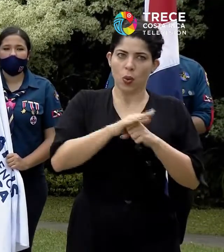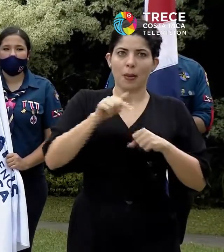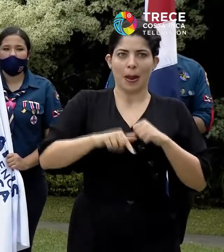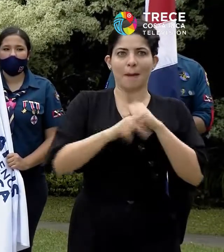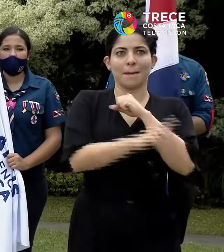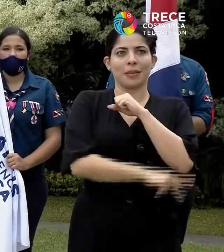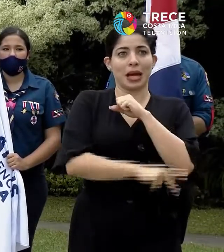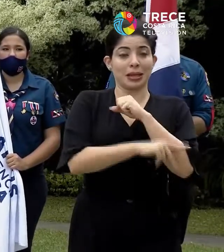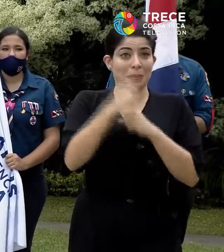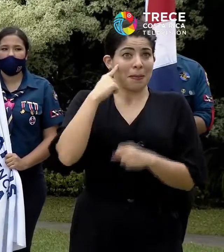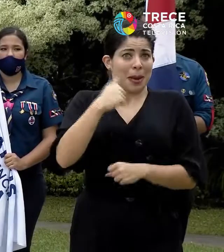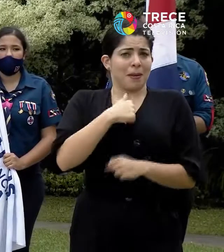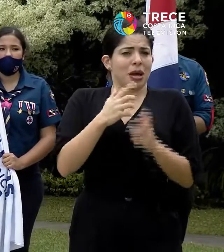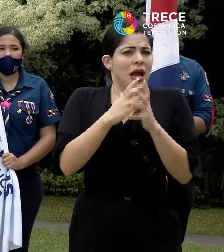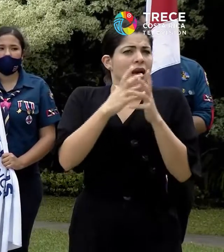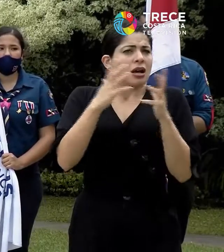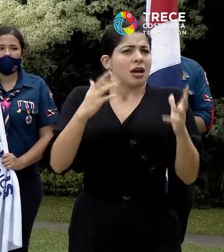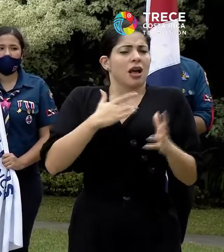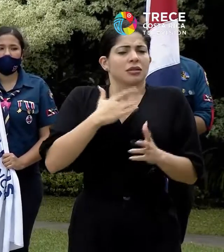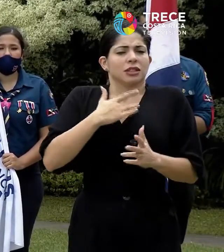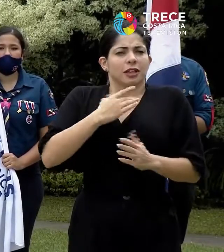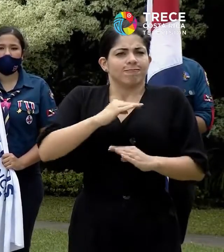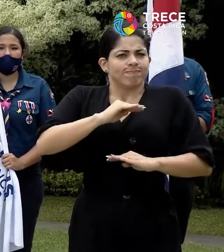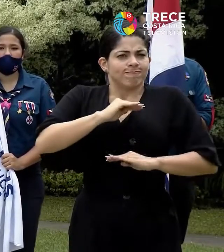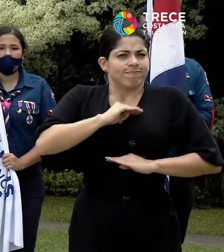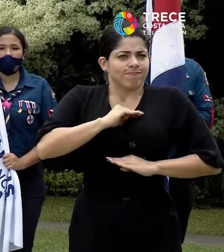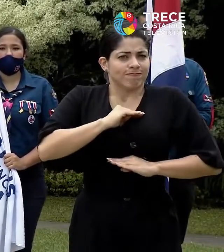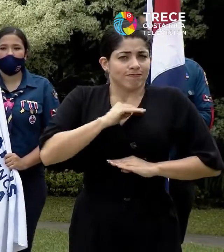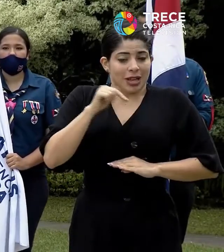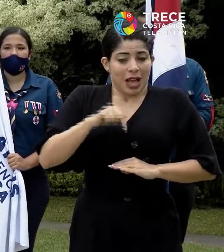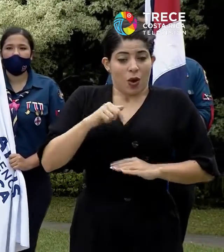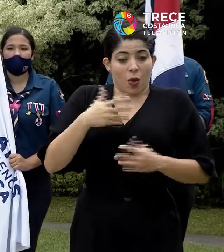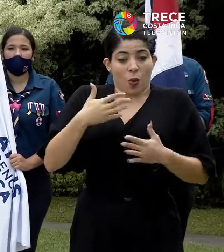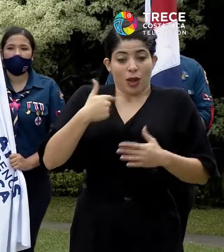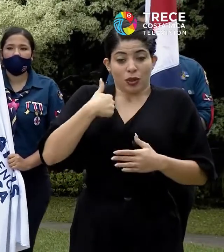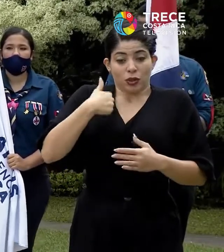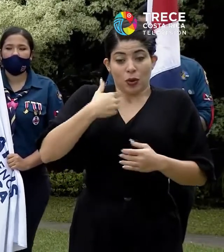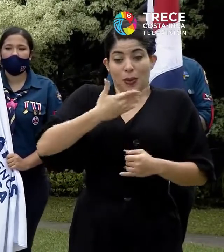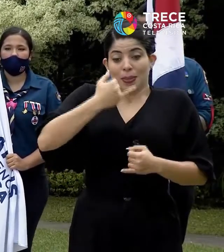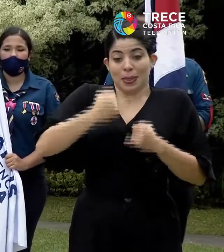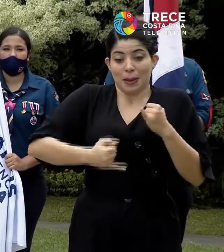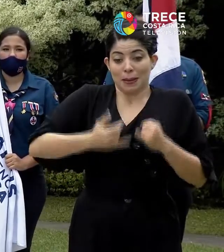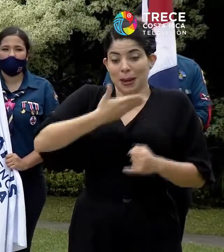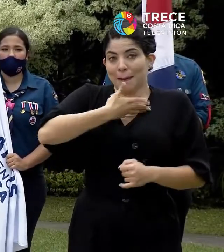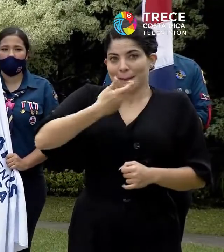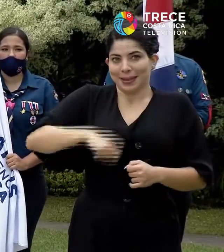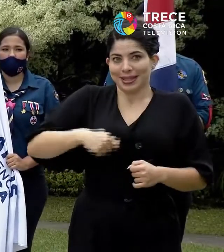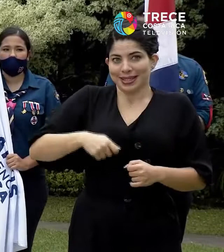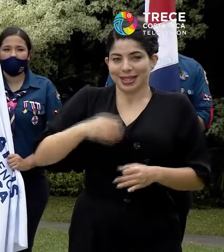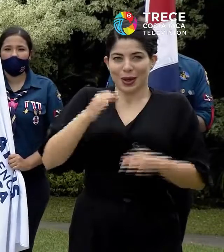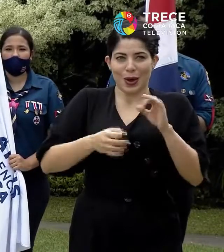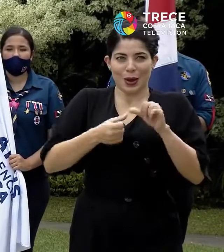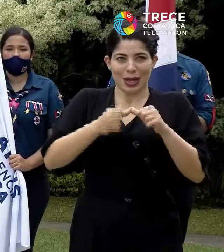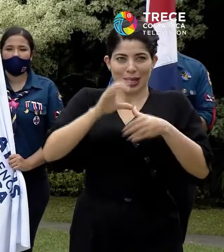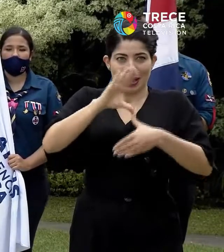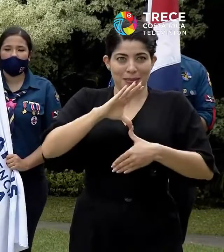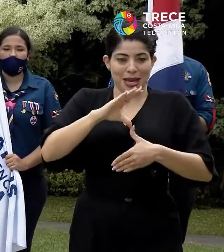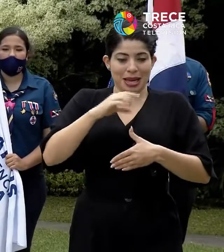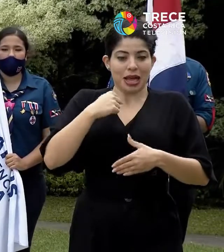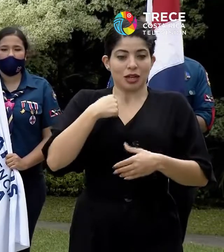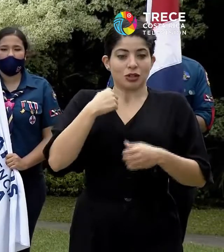Para mí es una enorme satisfacción, ahora al terminar la presidencia de la Corte Interamericana, decirles, y lo